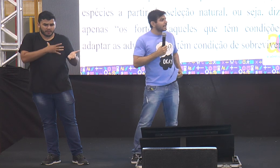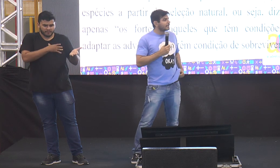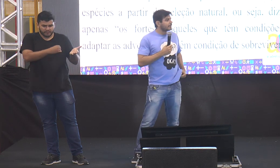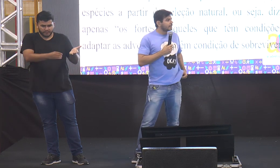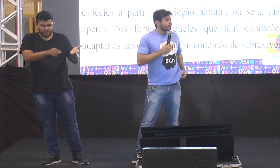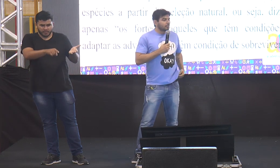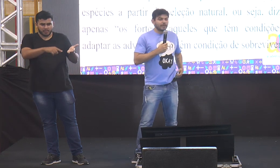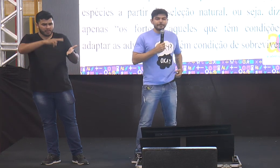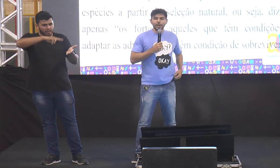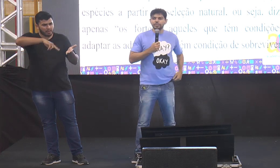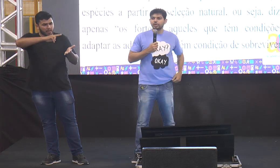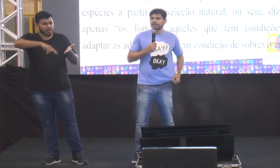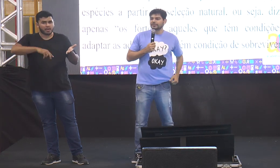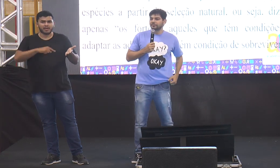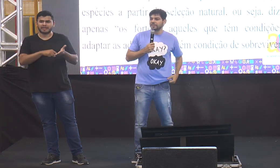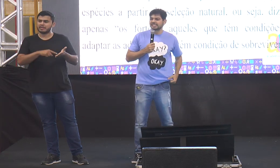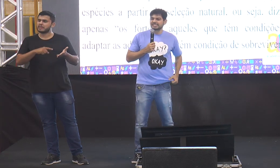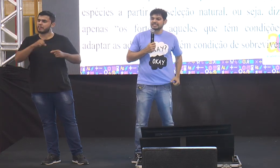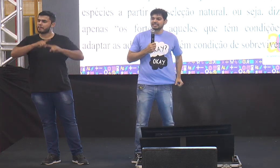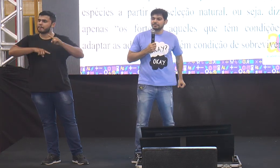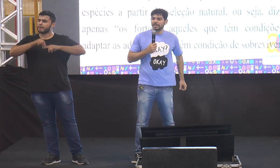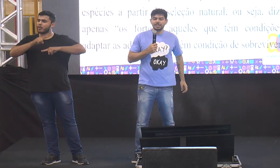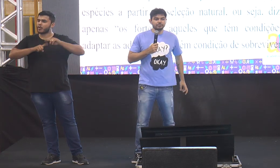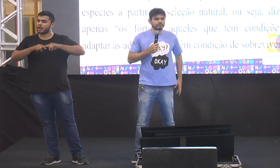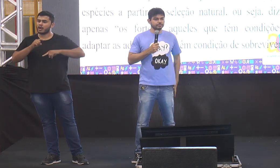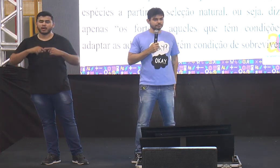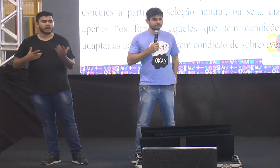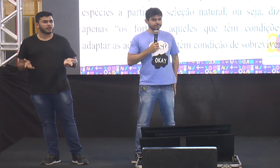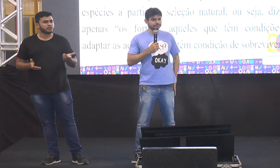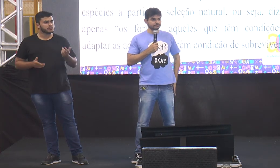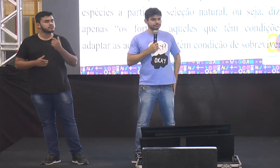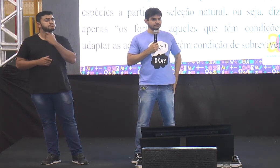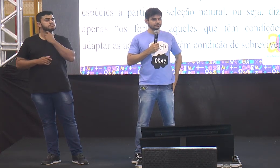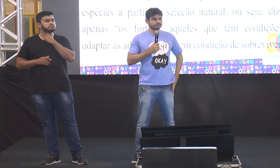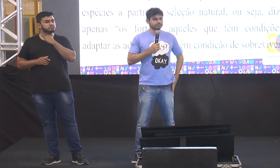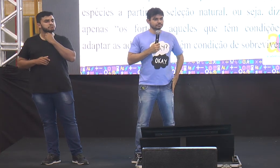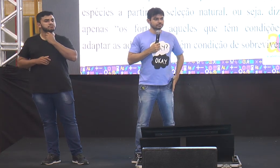filho ler? Uma pornografia sem tamanho?